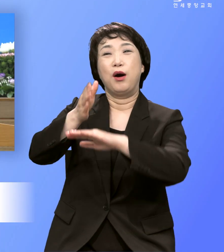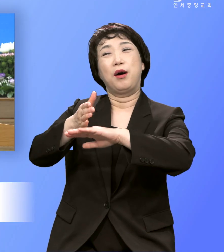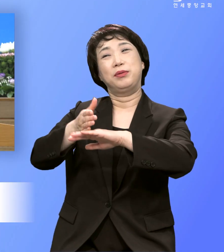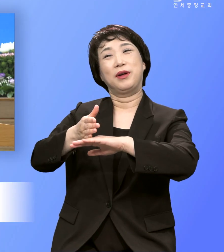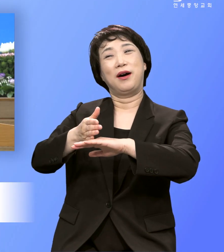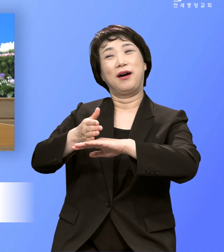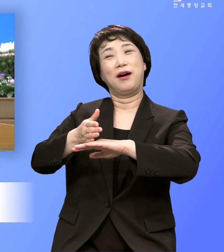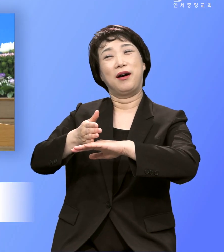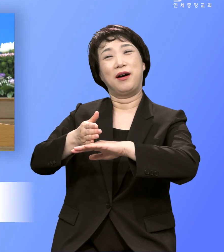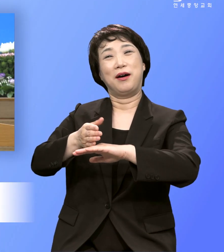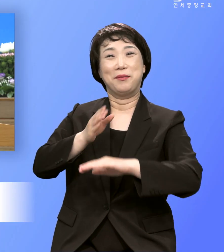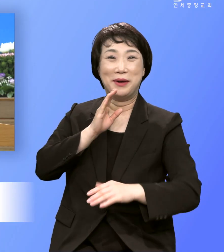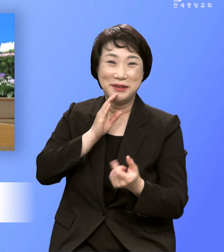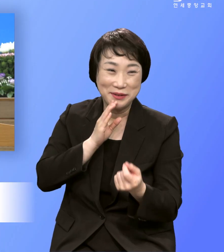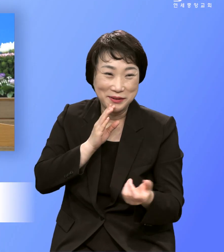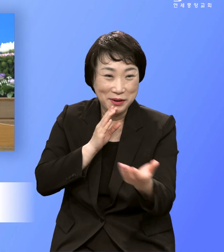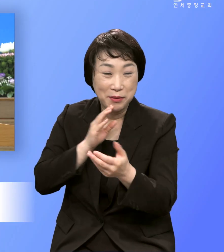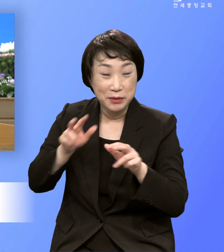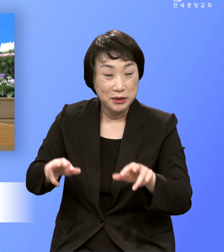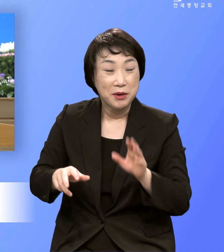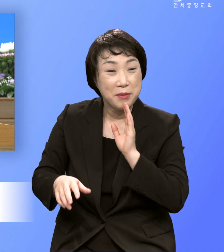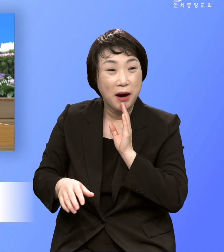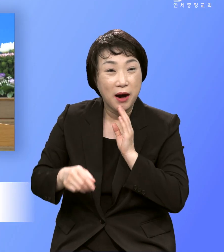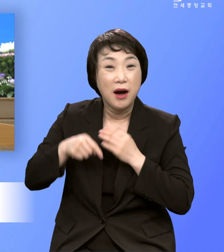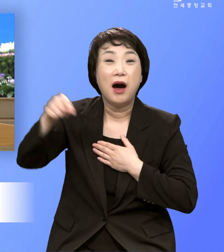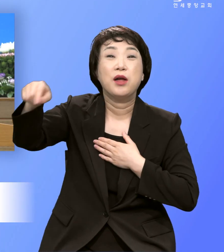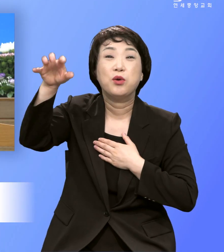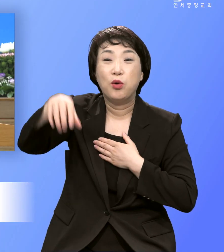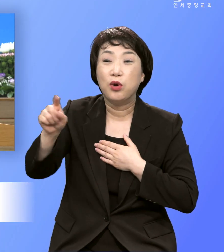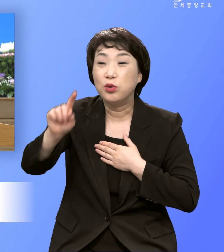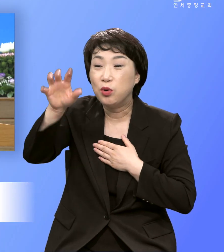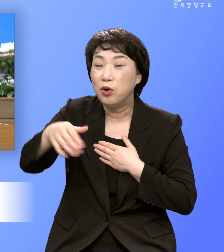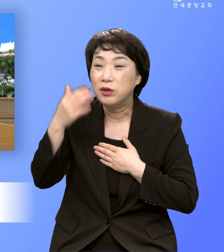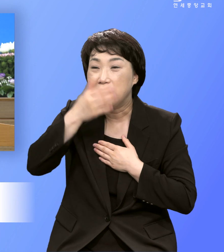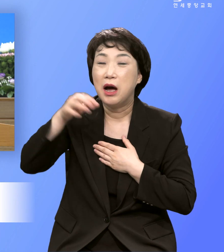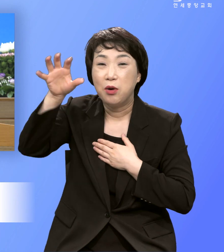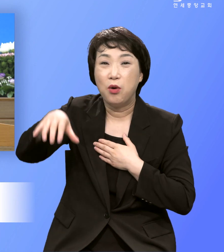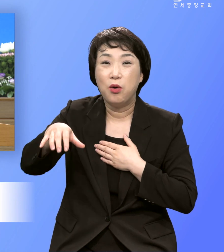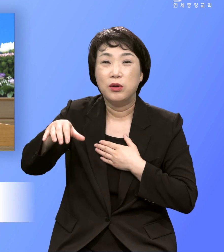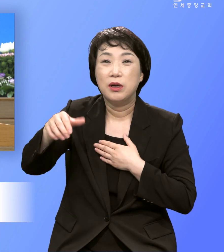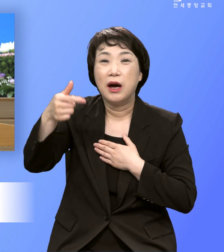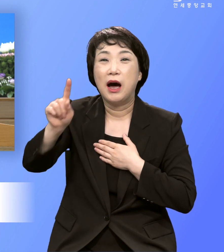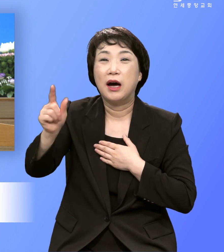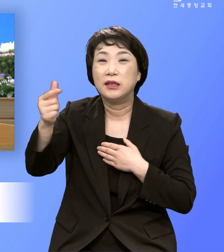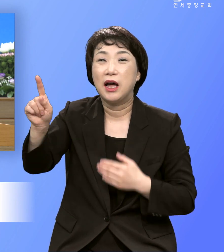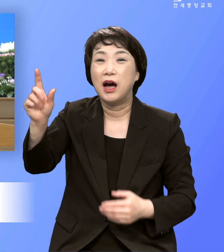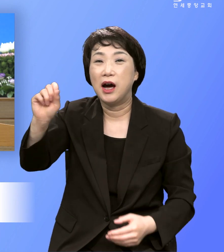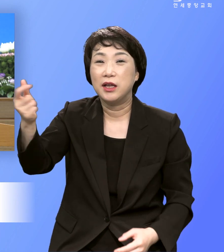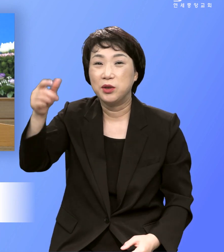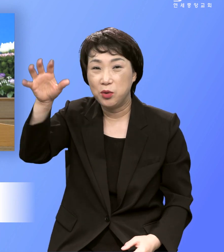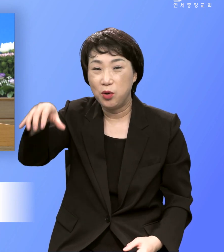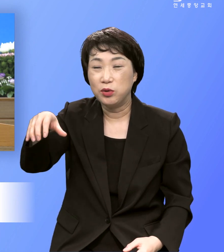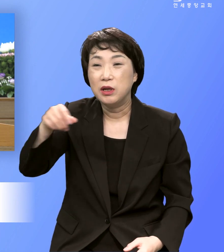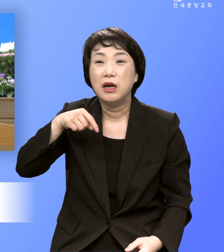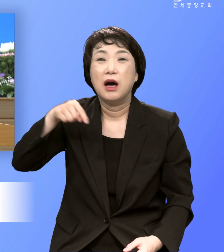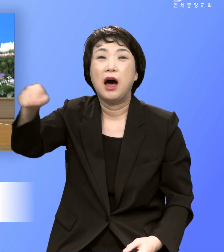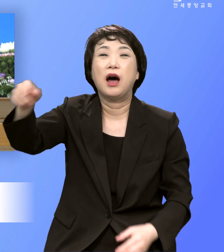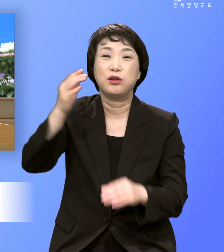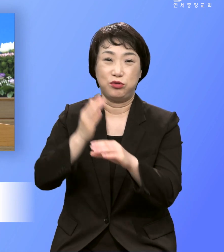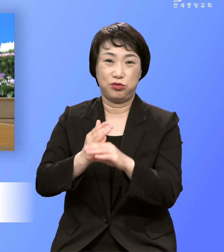감사하잖아. 지금 가는 곳이 어디요? 젖과 꿀이 흐르는 약속의 땅 가나안 복지라 이